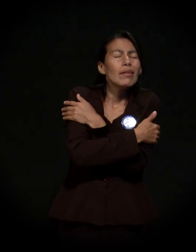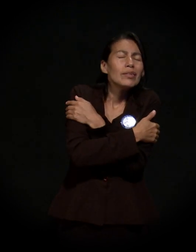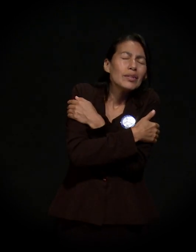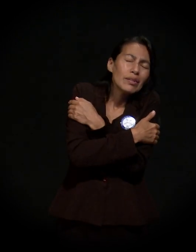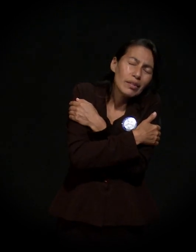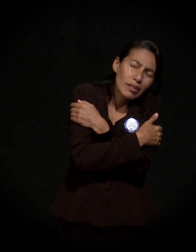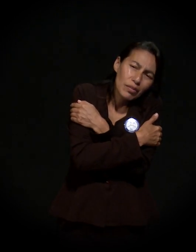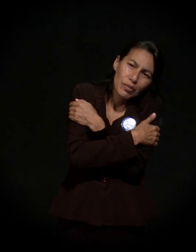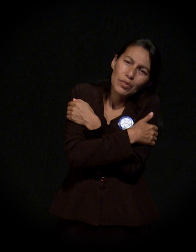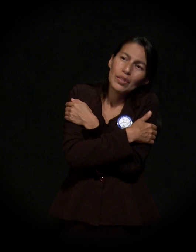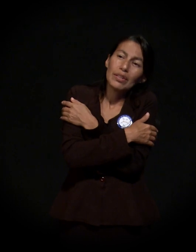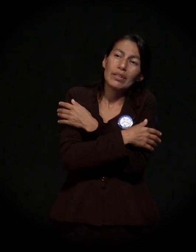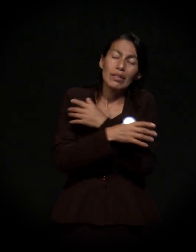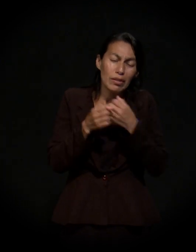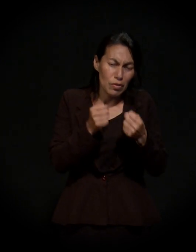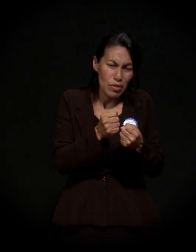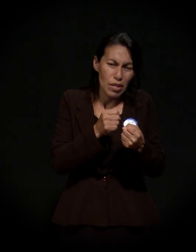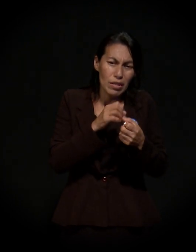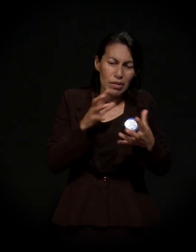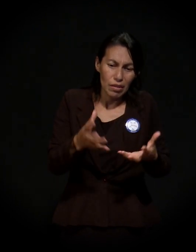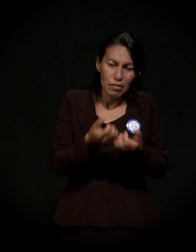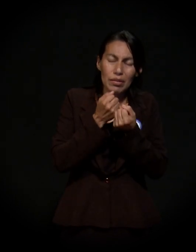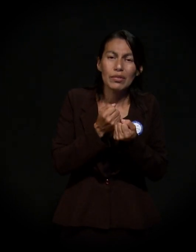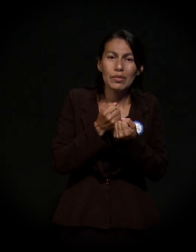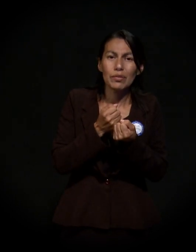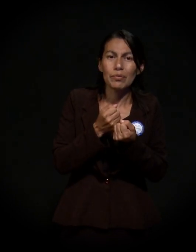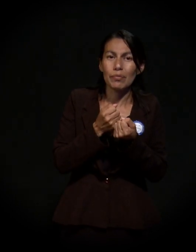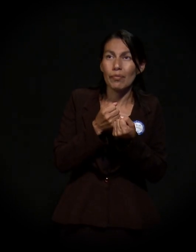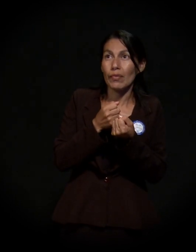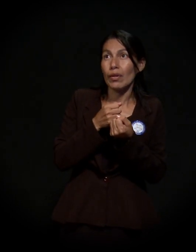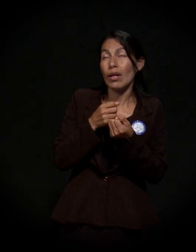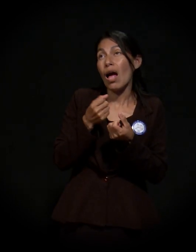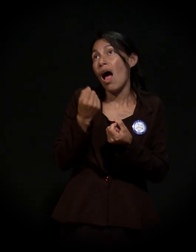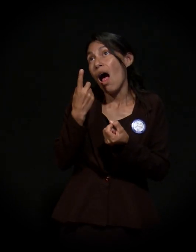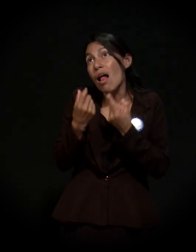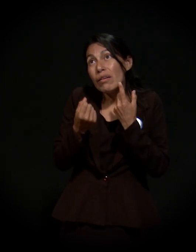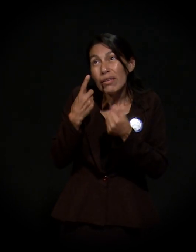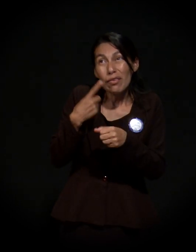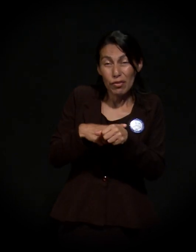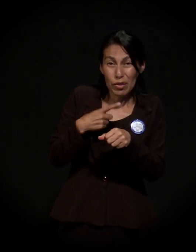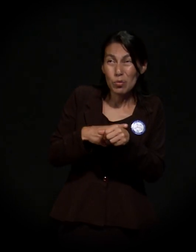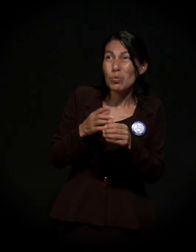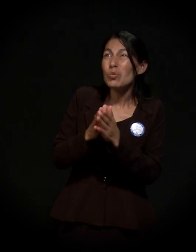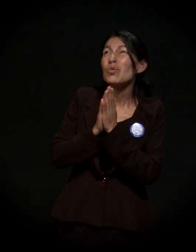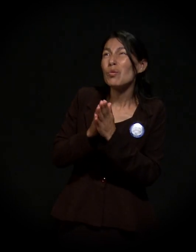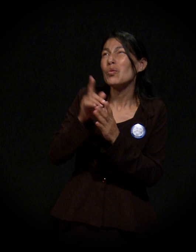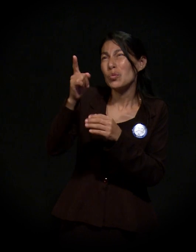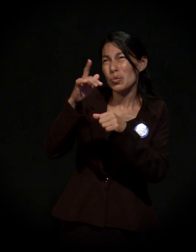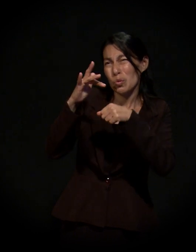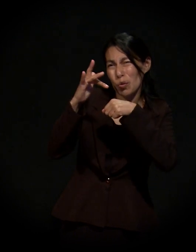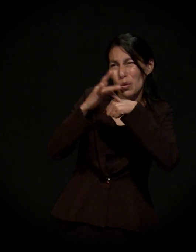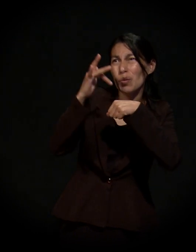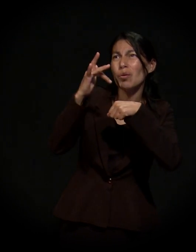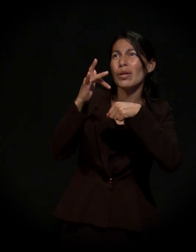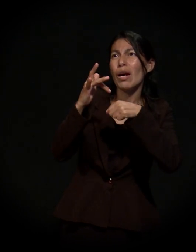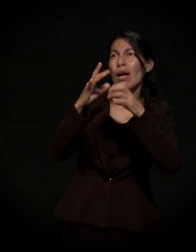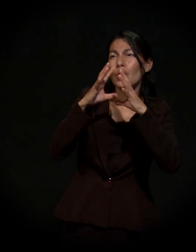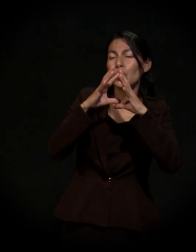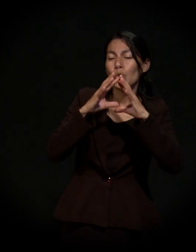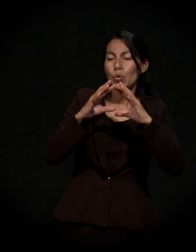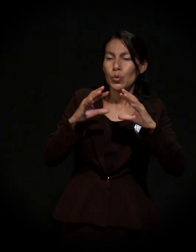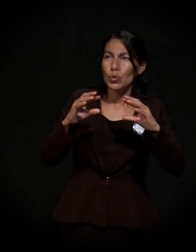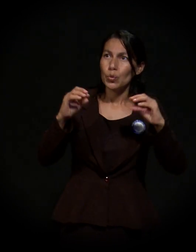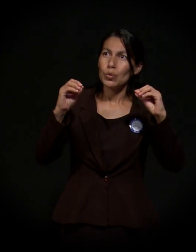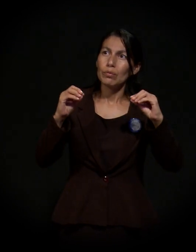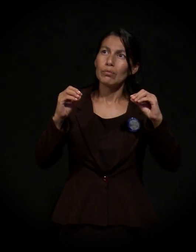están enfermos, tú sabes, tócalos y permite que les dé la sanidad.